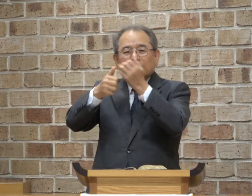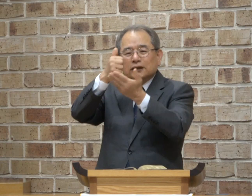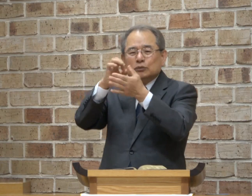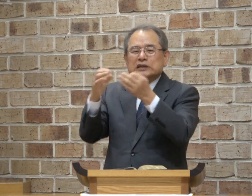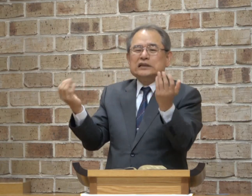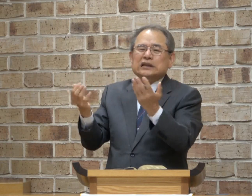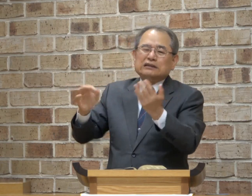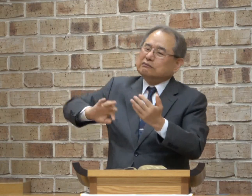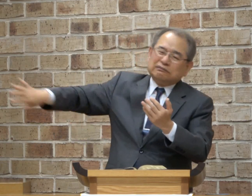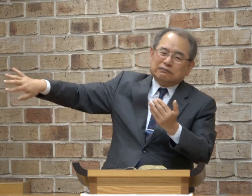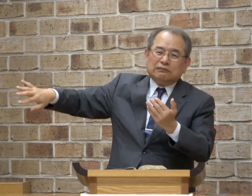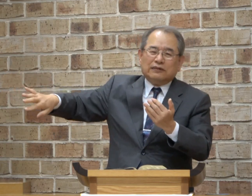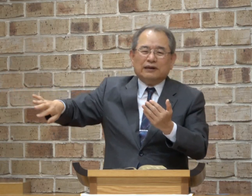성령이 없는 자.